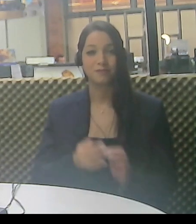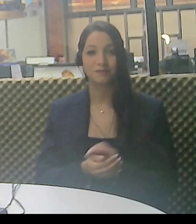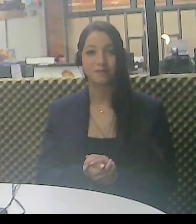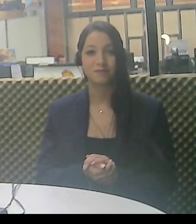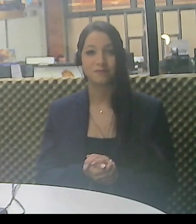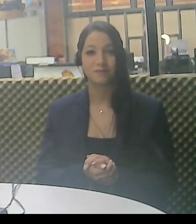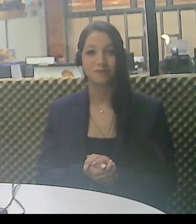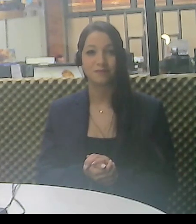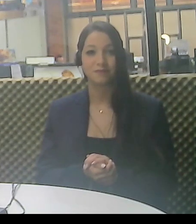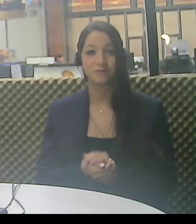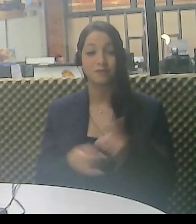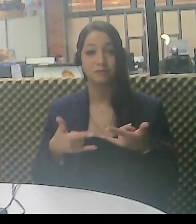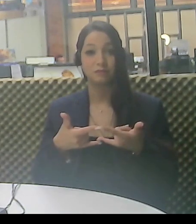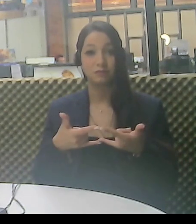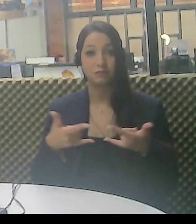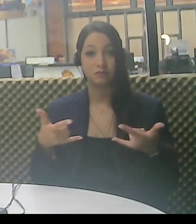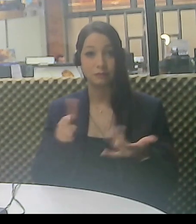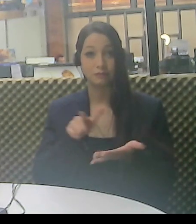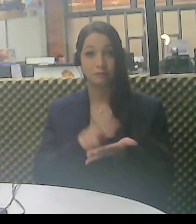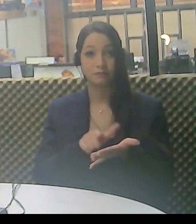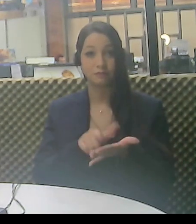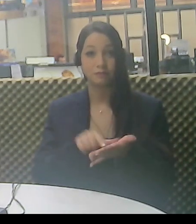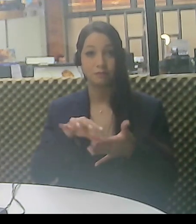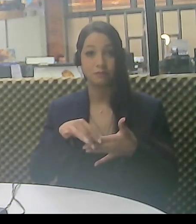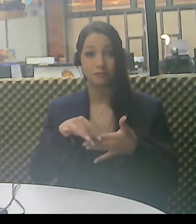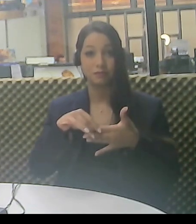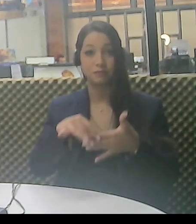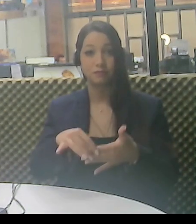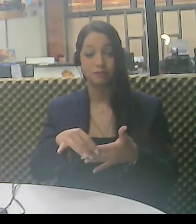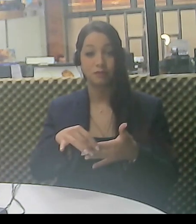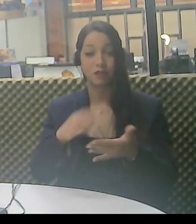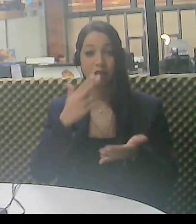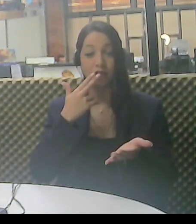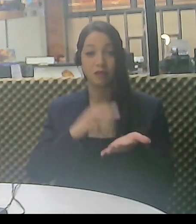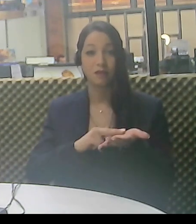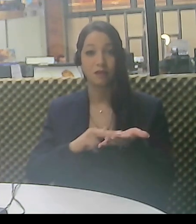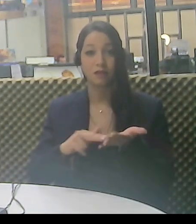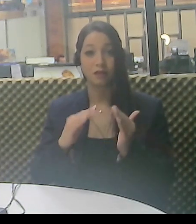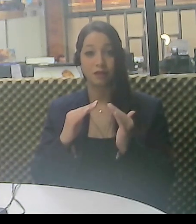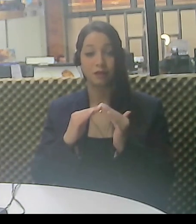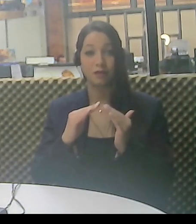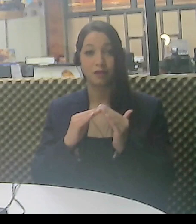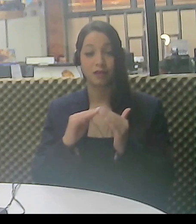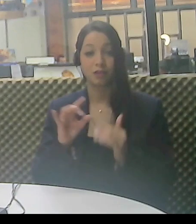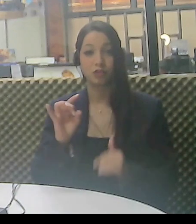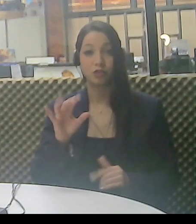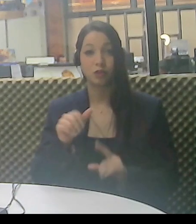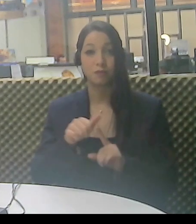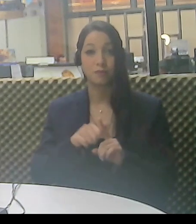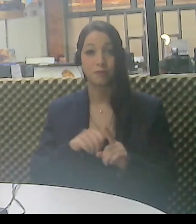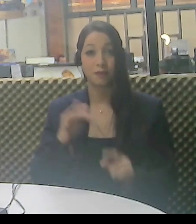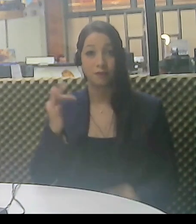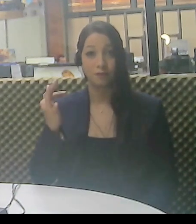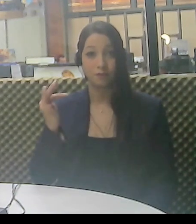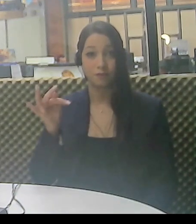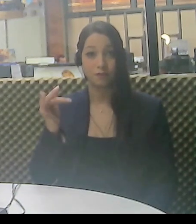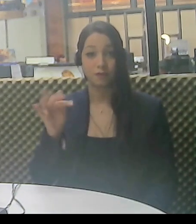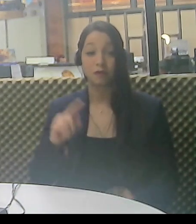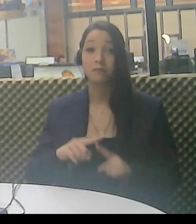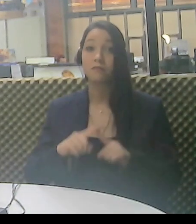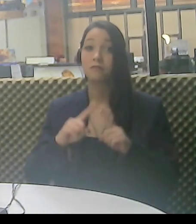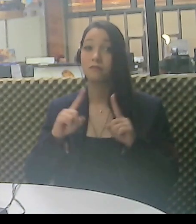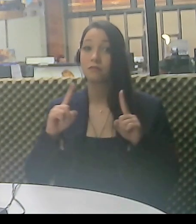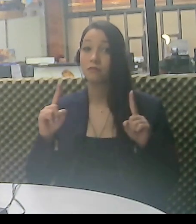uberlandia.mg.gov.br. Os carnês físicos começarão a ser entregues pelos Correios nos imóveis apenas no mês de fevereiro. Mas você